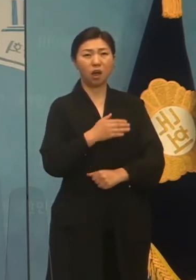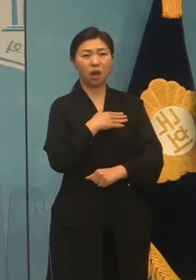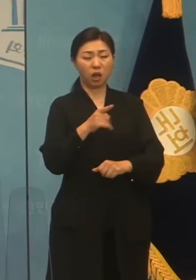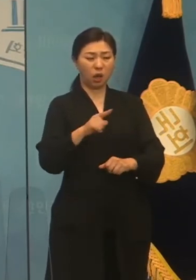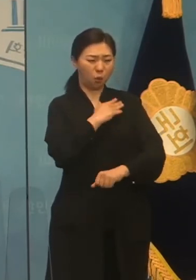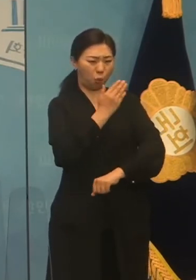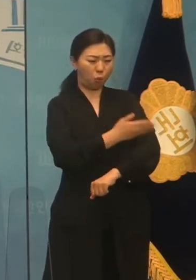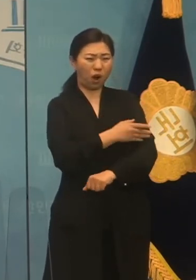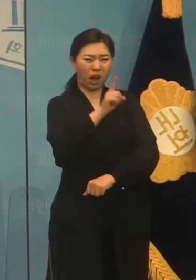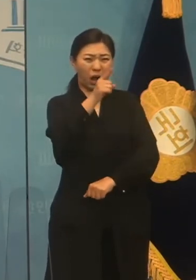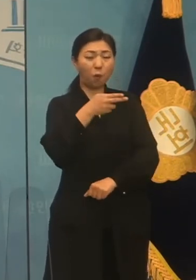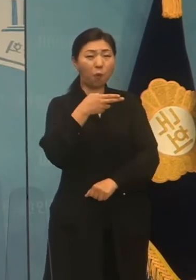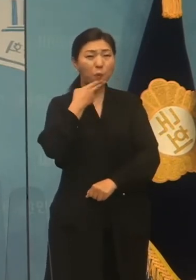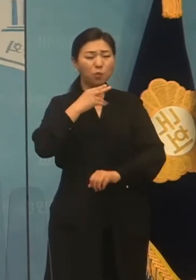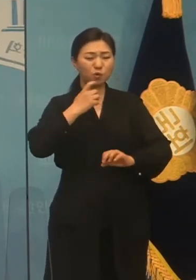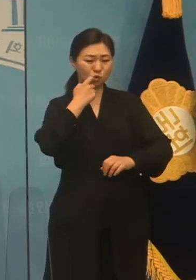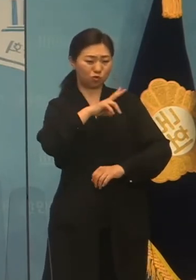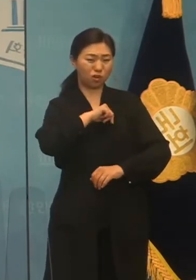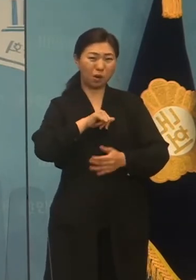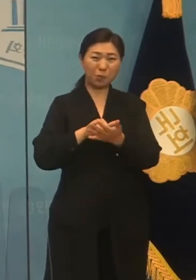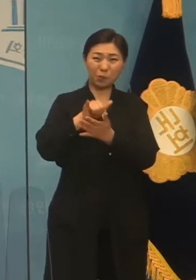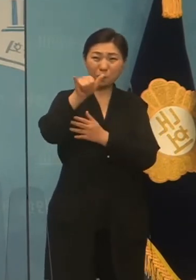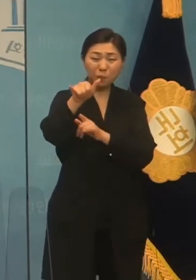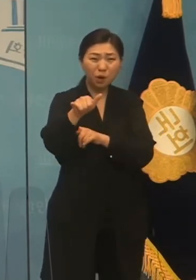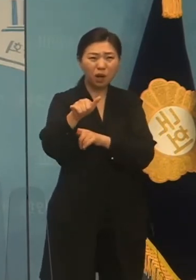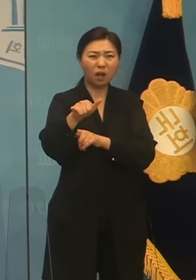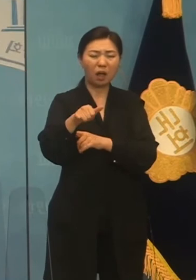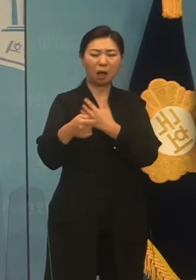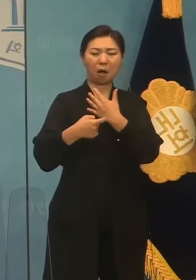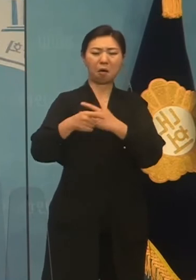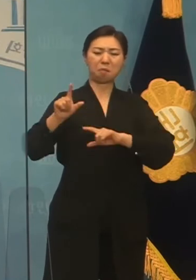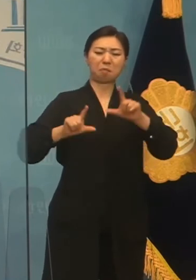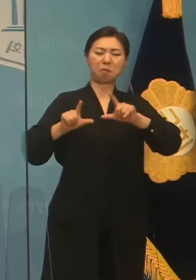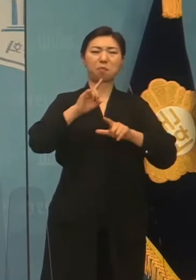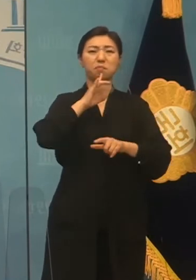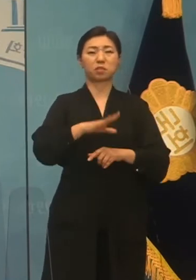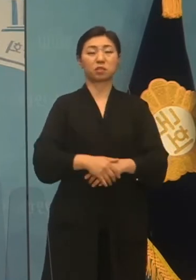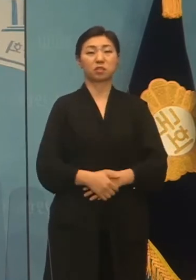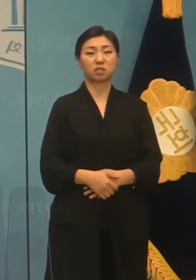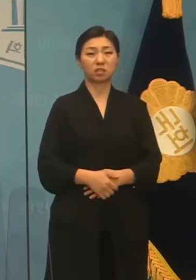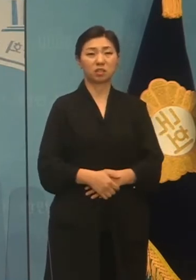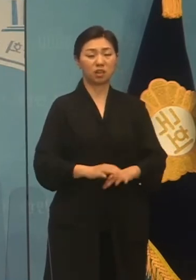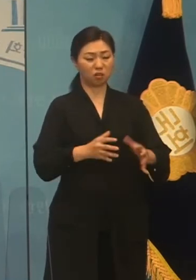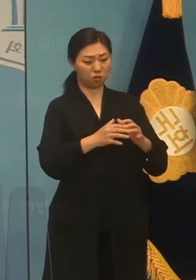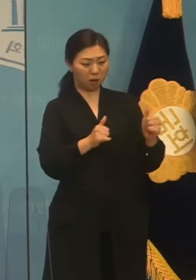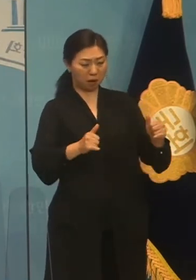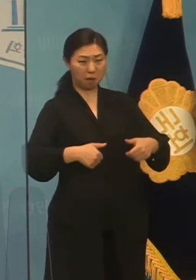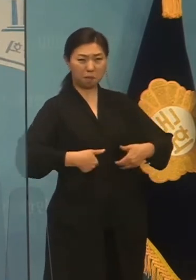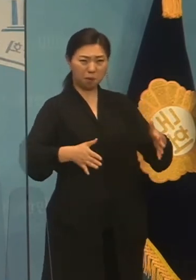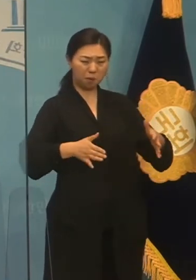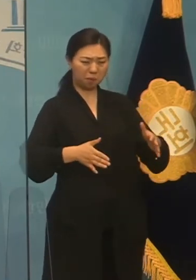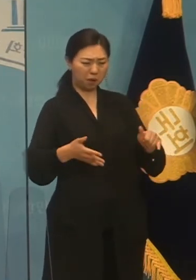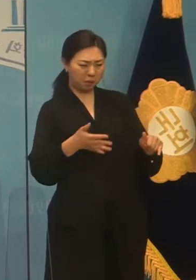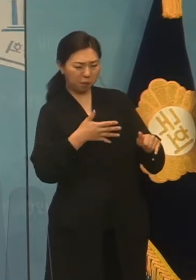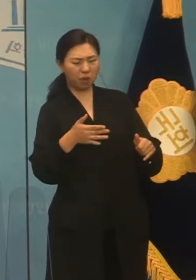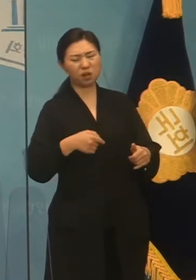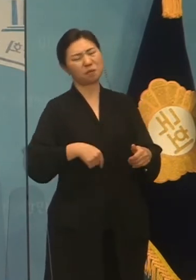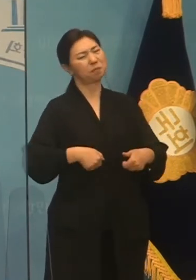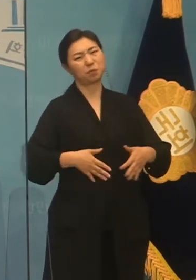방미는 전시성 외유에 불과합니다. 국민의힘은 불순한 정치 공세, 불필요한 외유를 중단해야